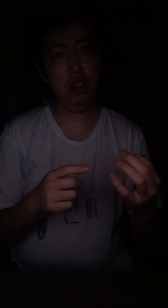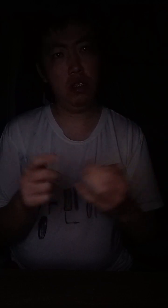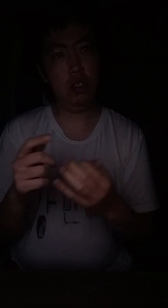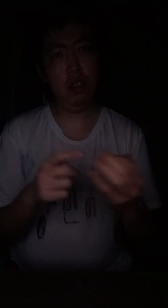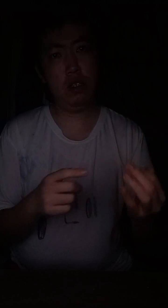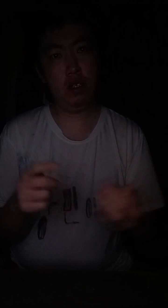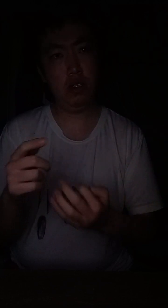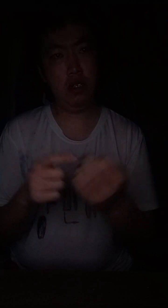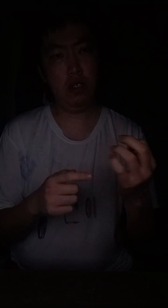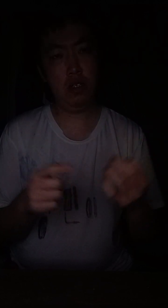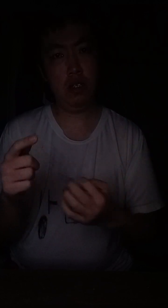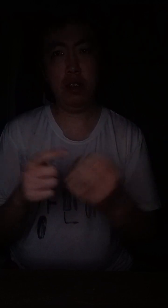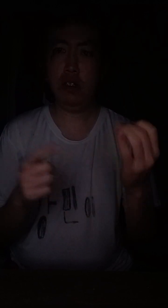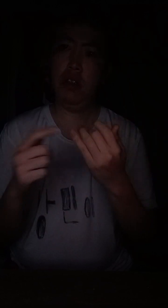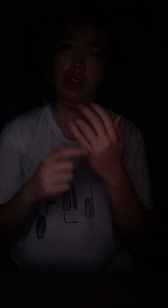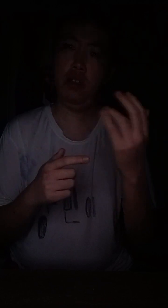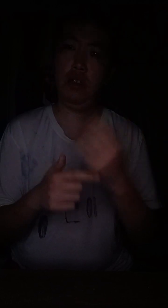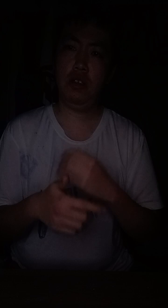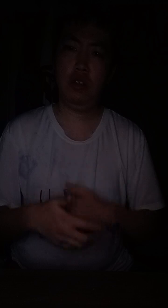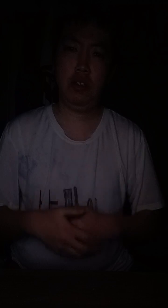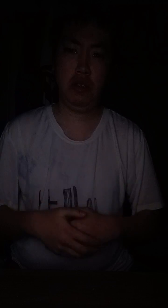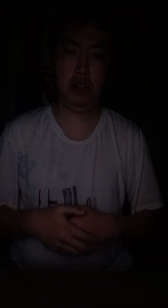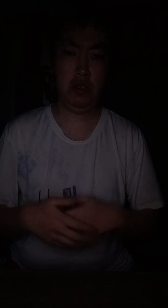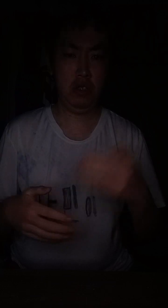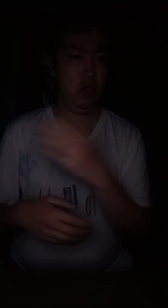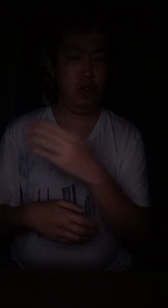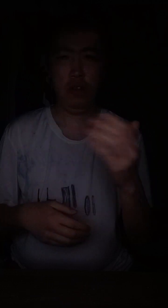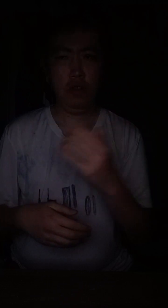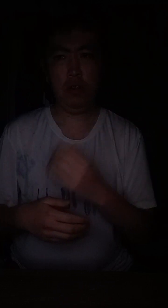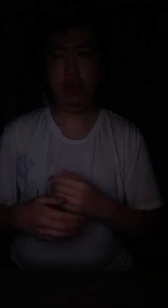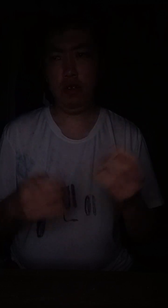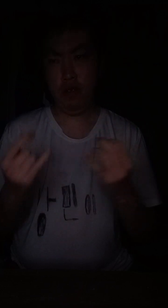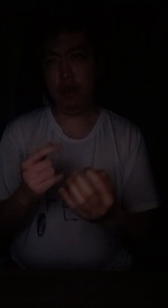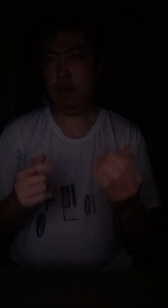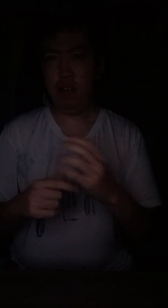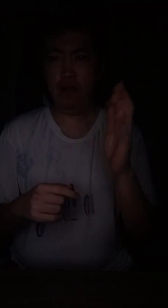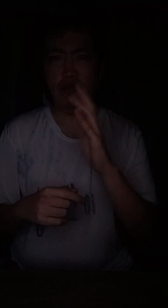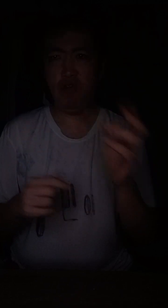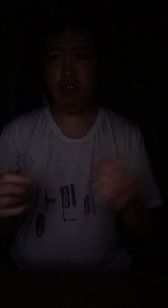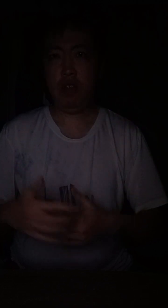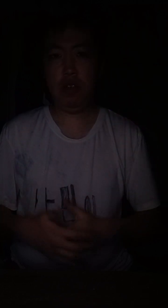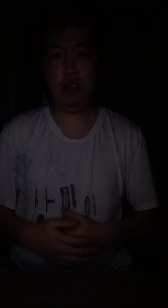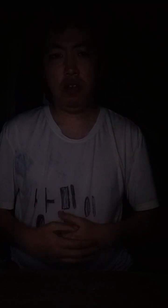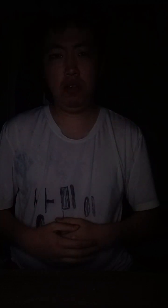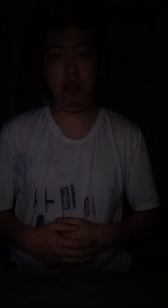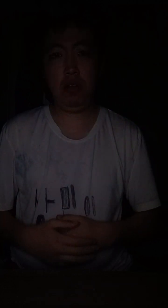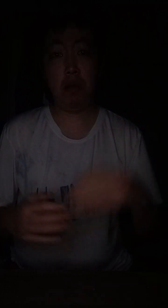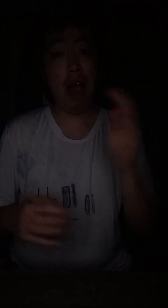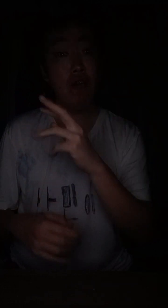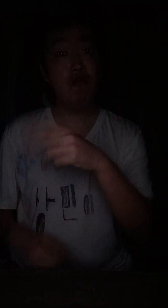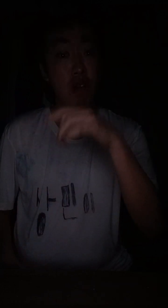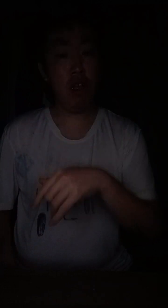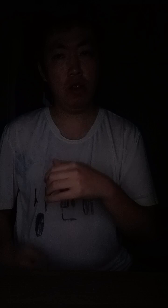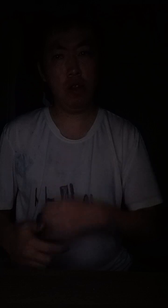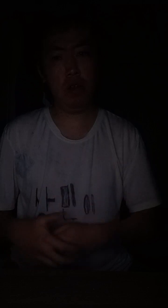안전을 걱정했기 때문이라고 했지만 자신은 어린이 보호구역 운행에 부주의했던 겁니다. 박 후보자는 또 최근